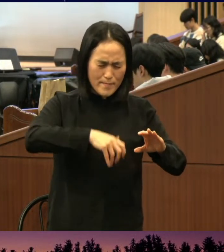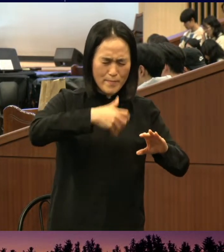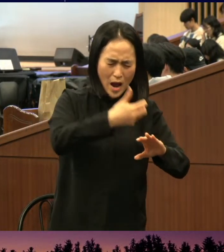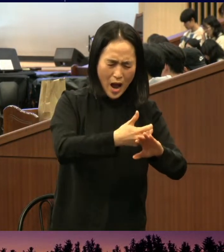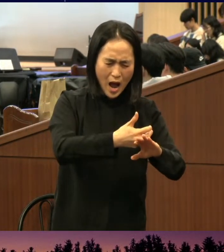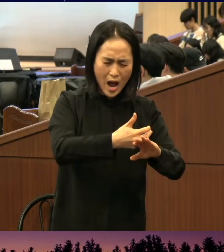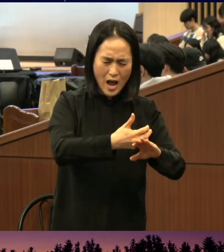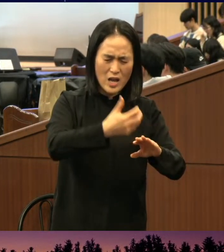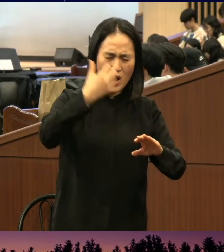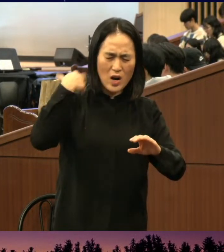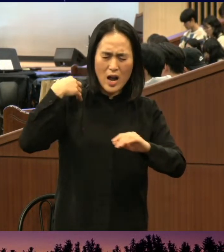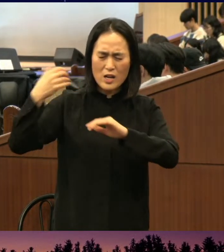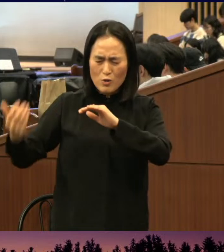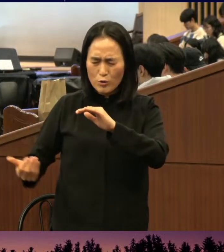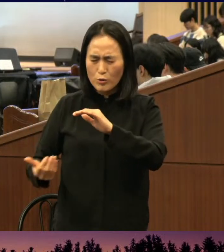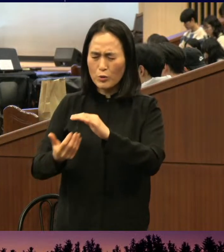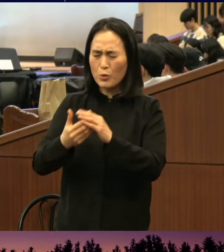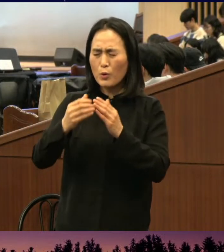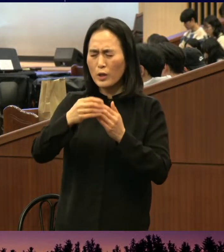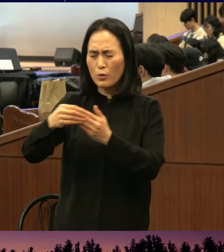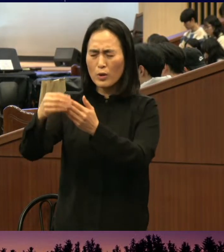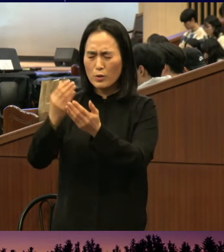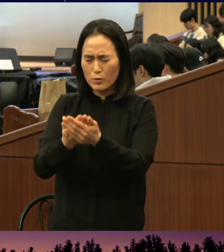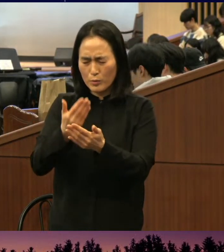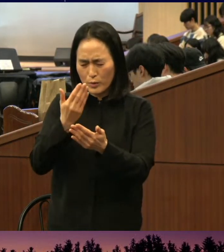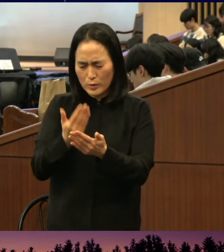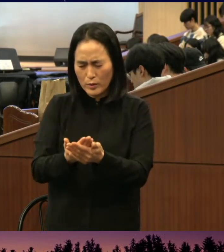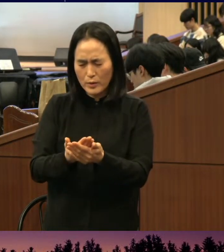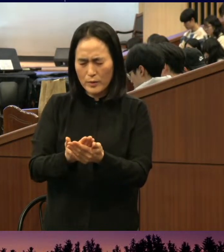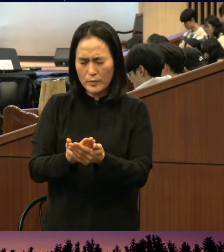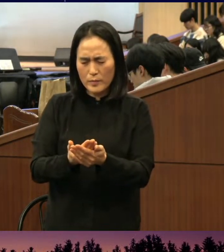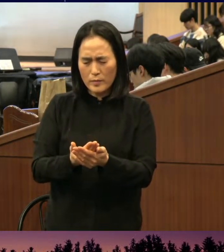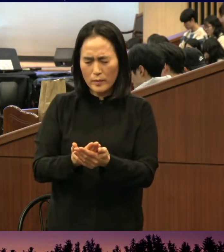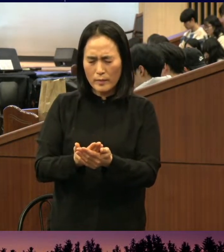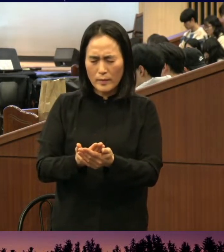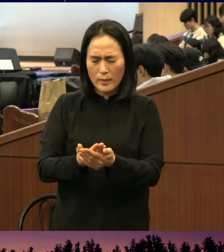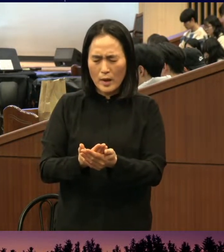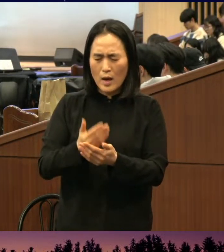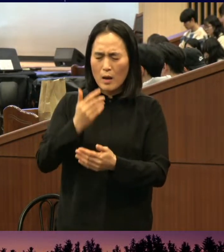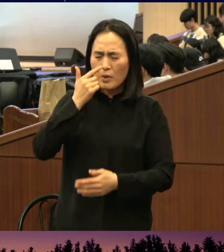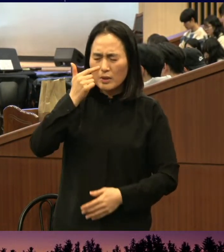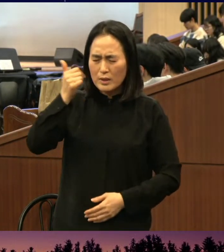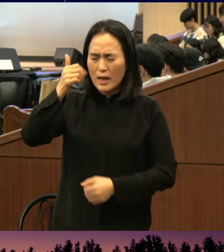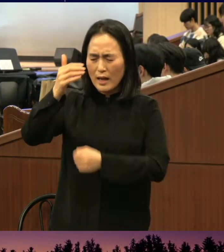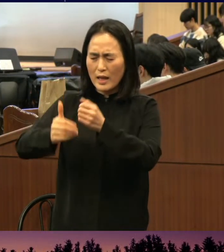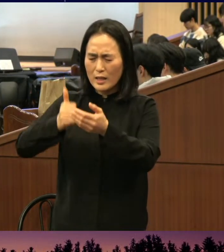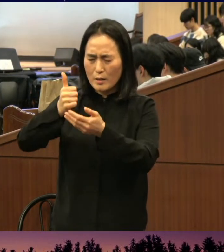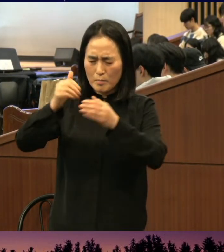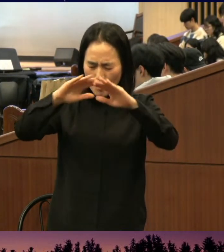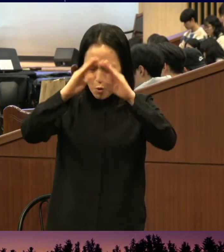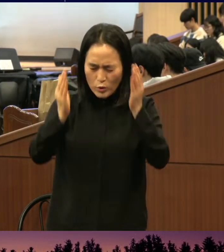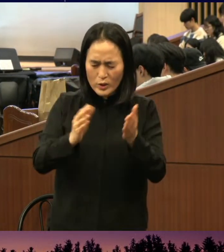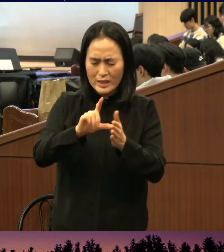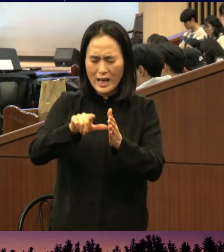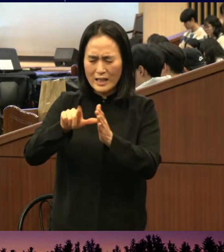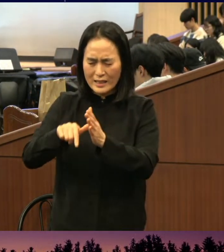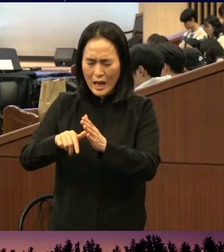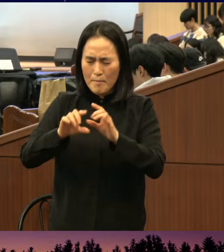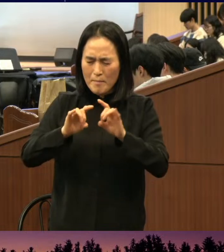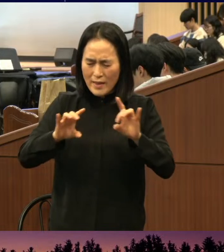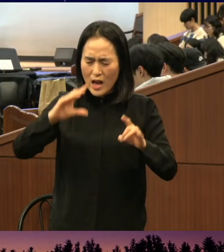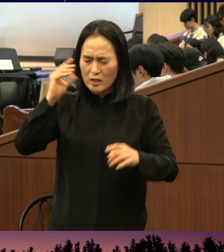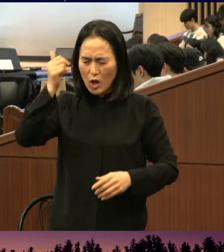있도록 인도하여 주시옵소서. 오늘 아버지 하나님 모든 시간들 속에 주의 성령이 함께하여